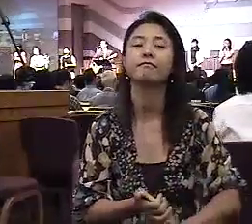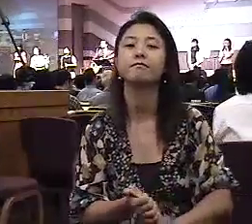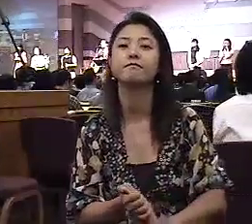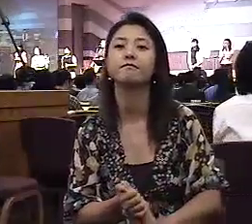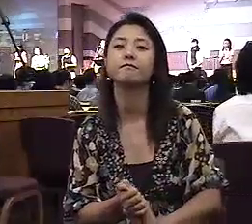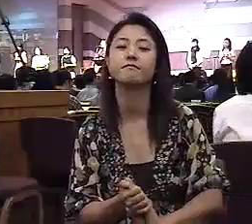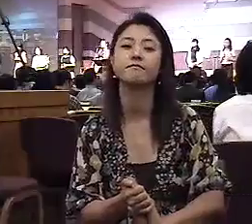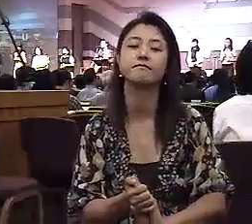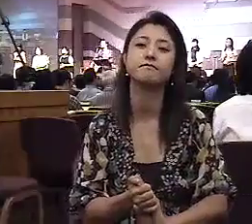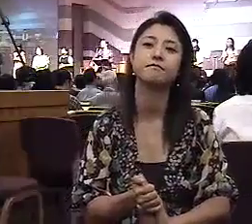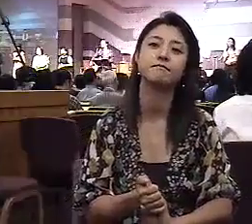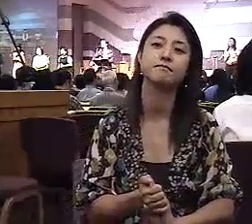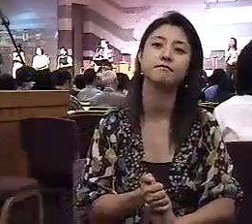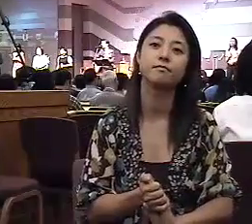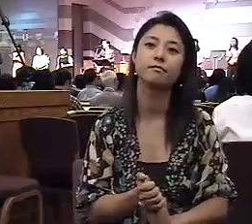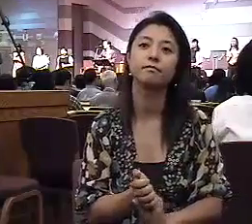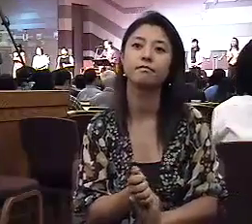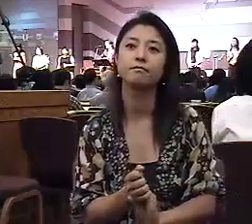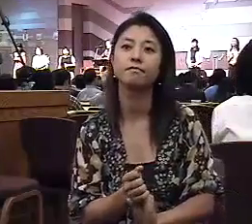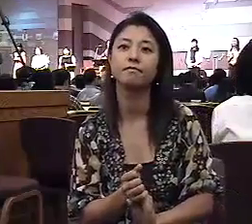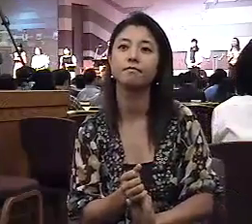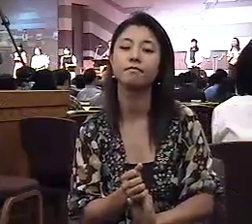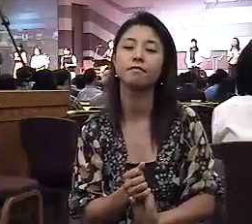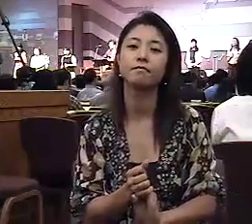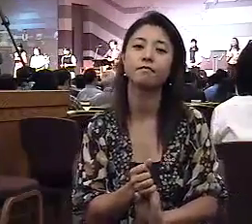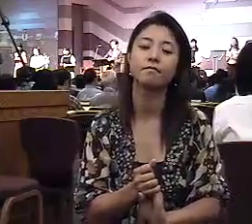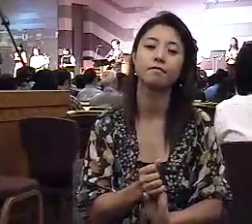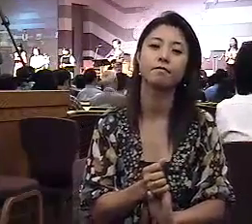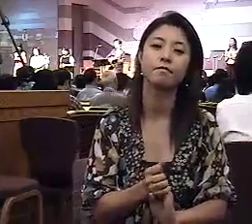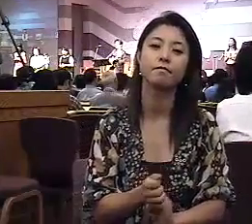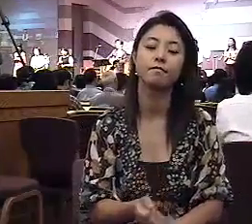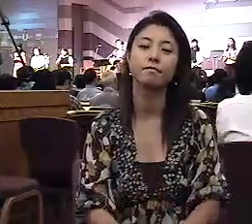주의 예배하는 것이 우리의 기쁨입니다.